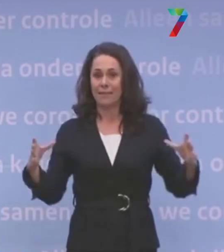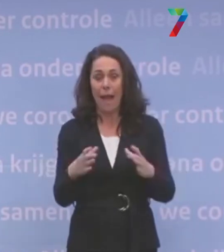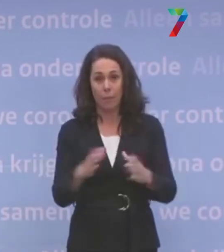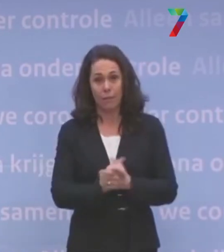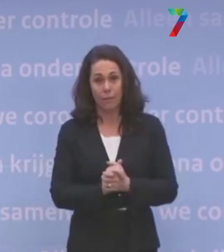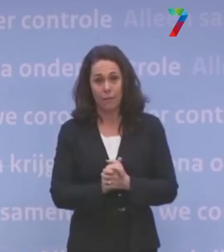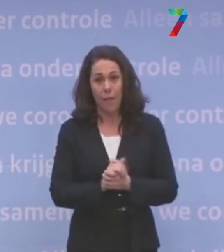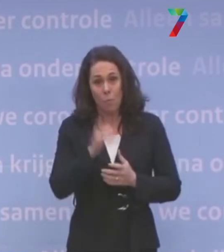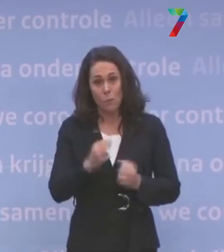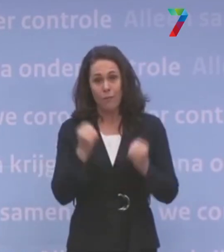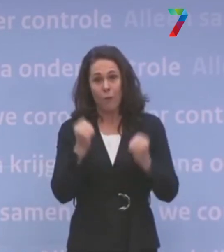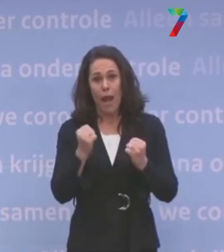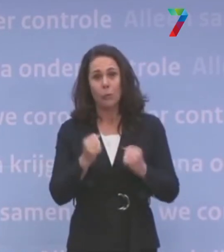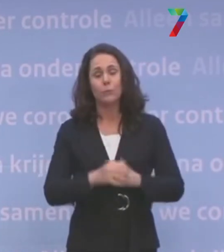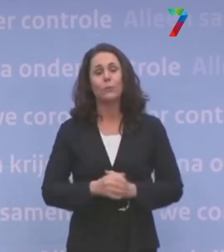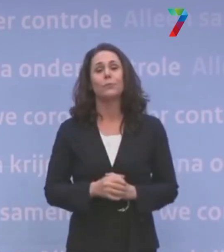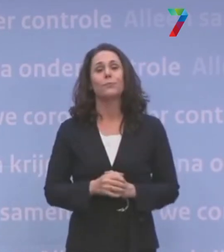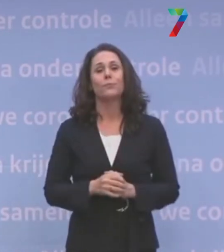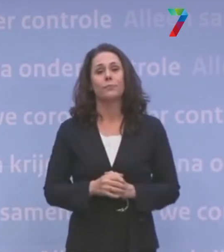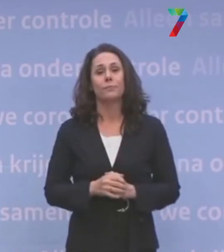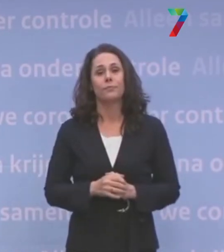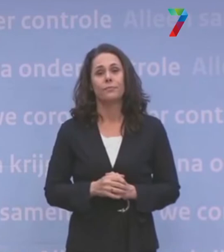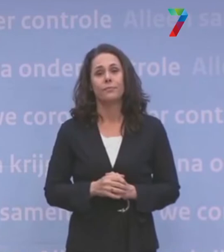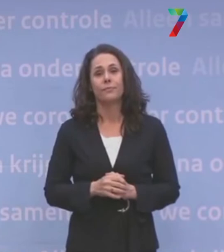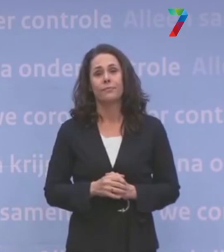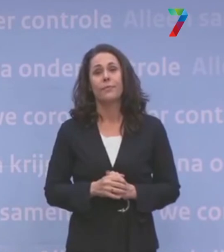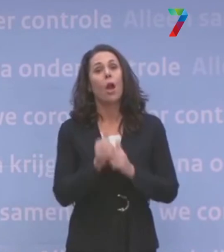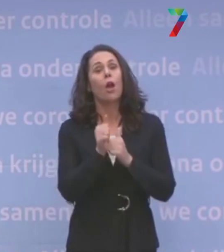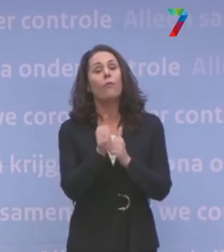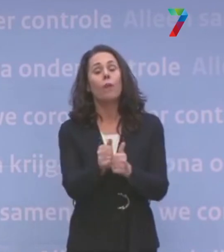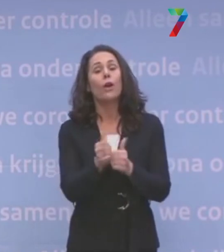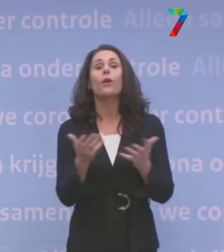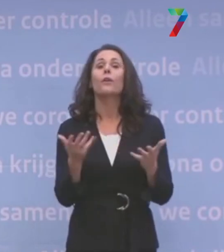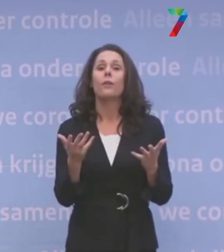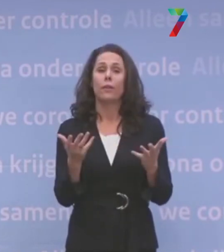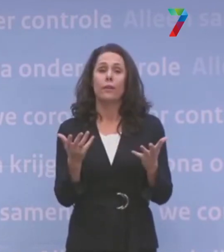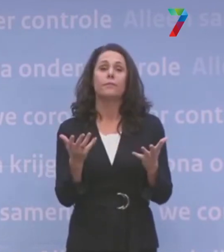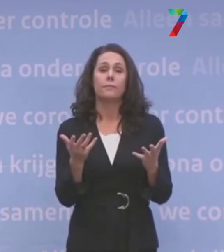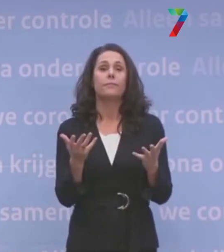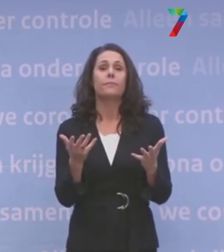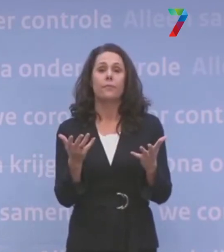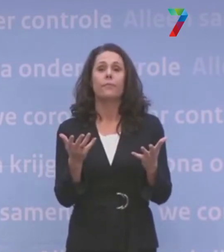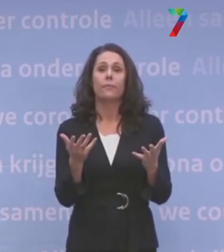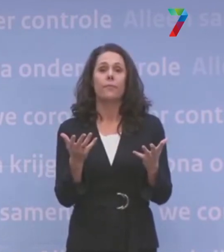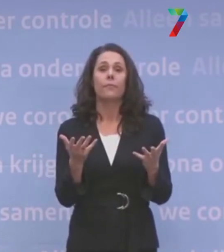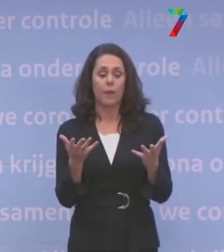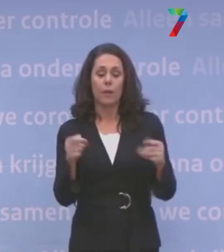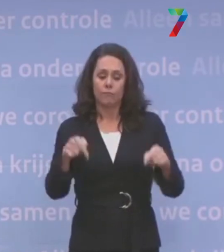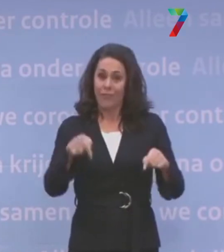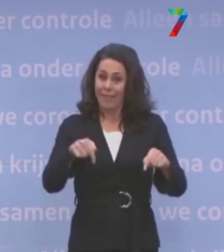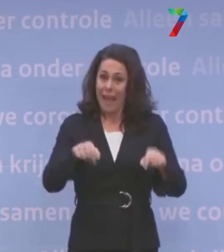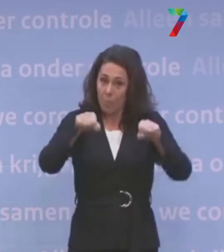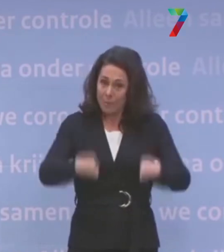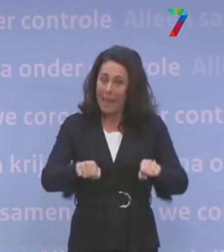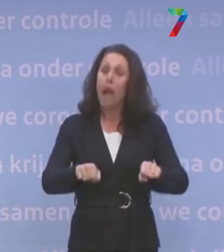dat moeten we dus volhouden. En daarmee, beste mensen, kom ik bij de besluiten die we vandaag hebben genomen en